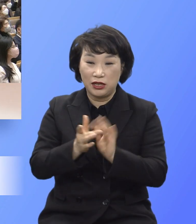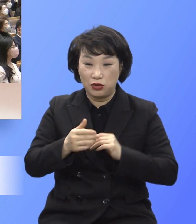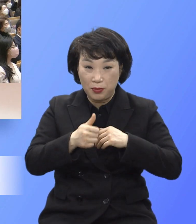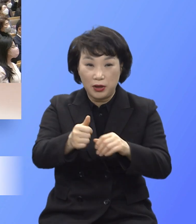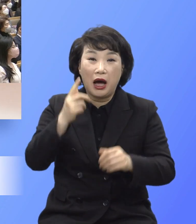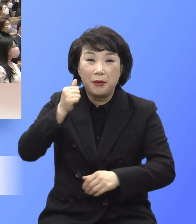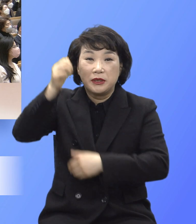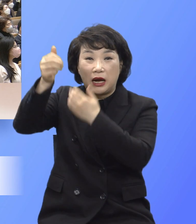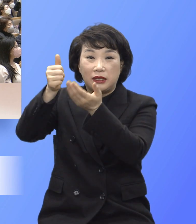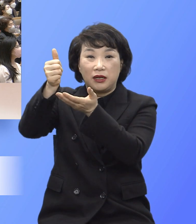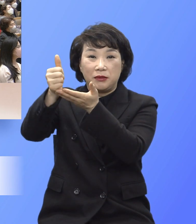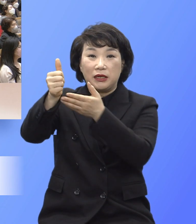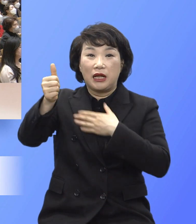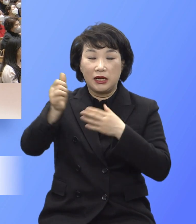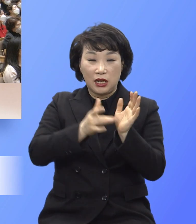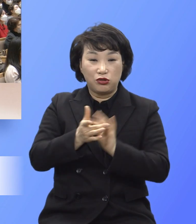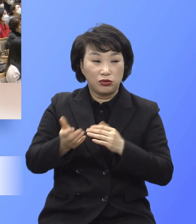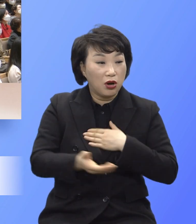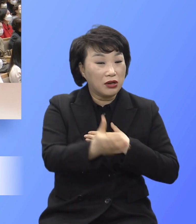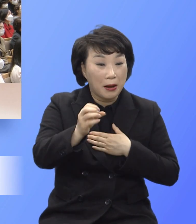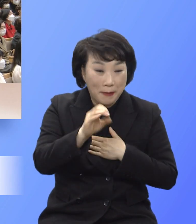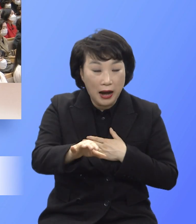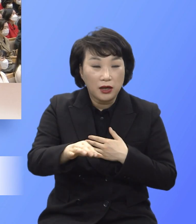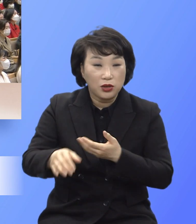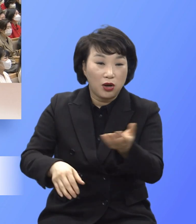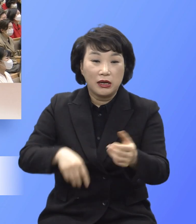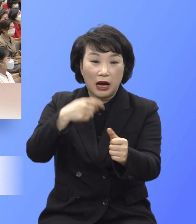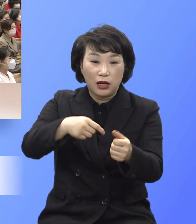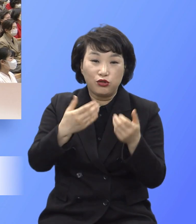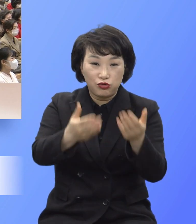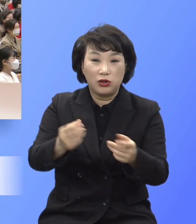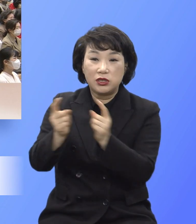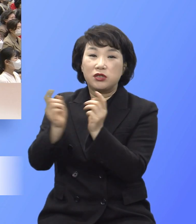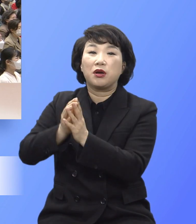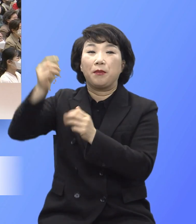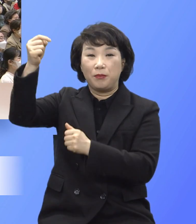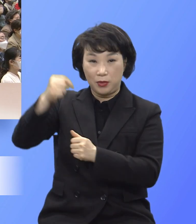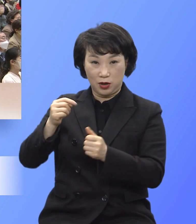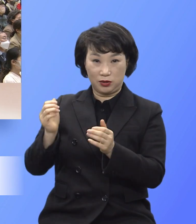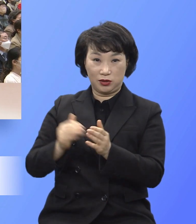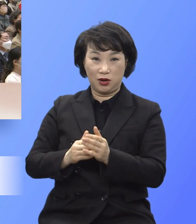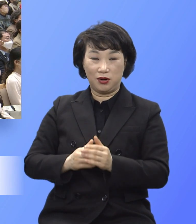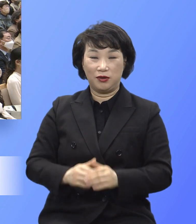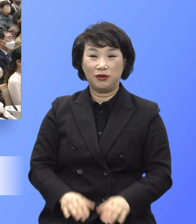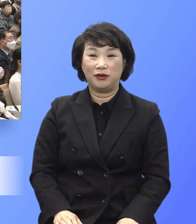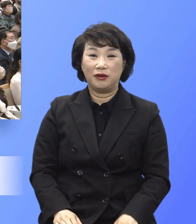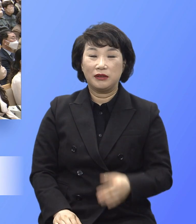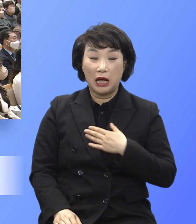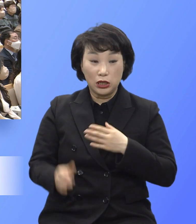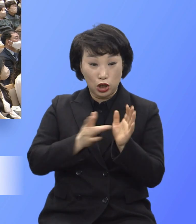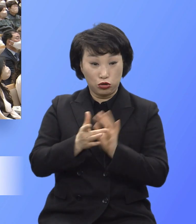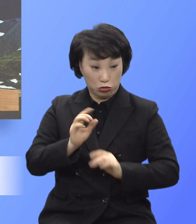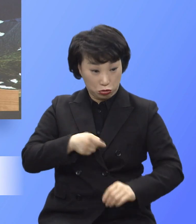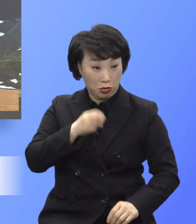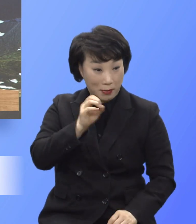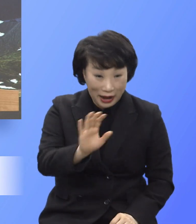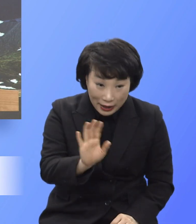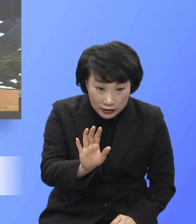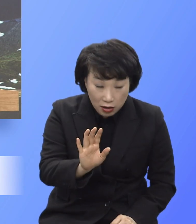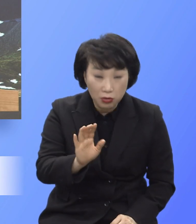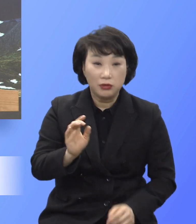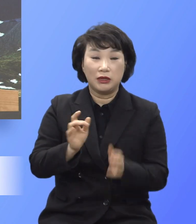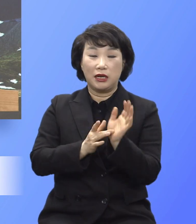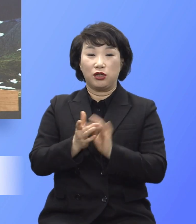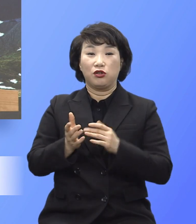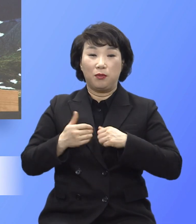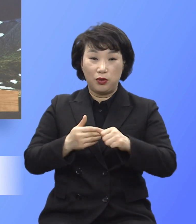보내신 아버지께서 나의 말할 것과 이를 것을 친히 명령하여 나는 주셨으니 자의로 말하는 것이 아니라 나를